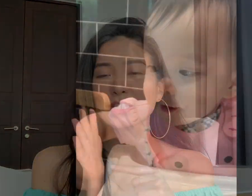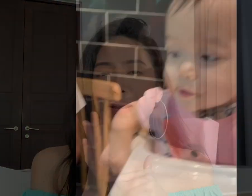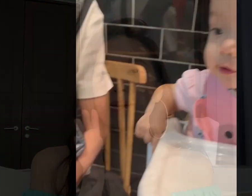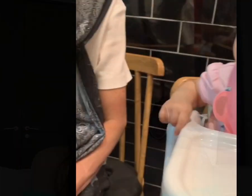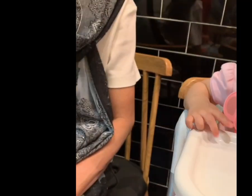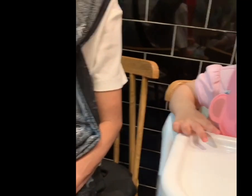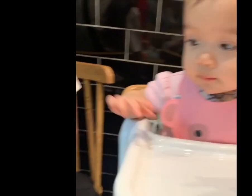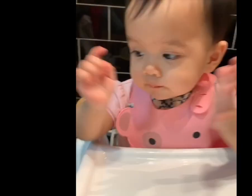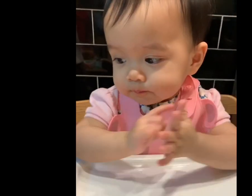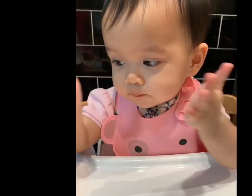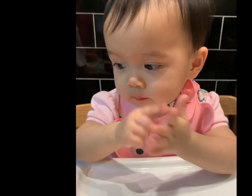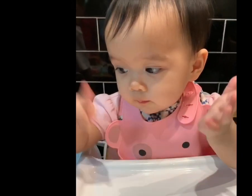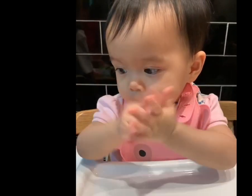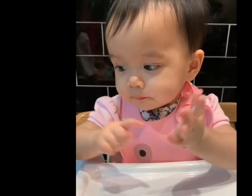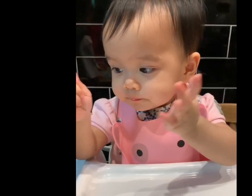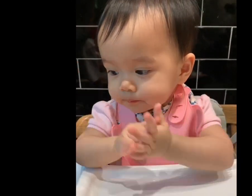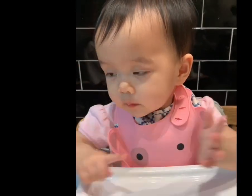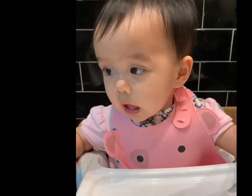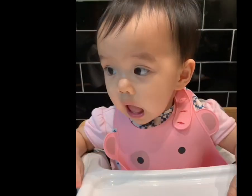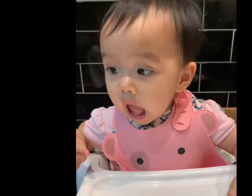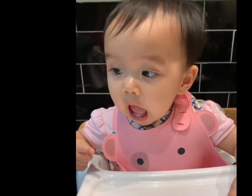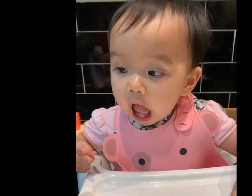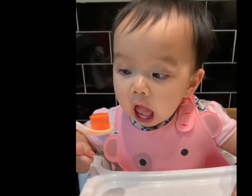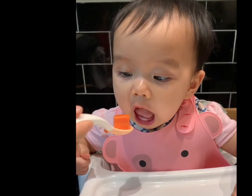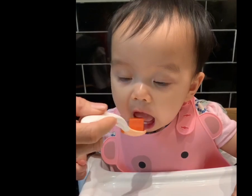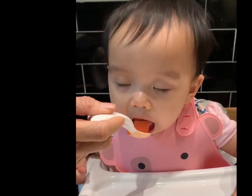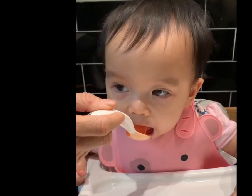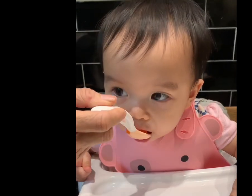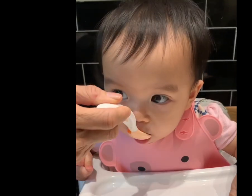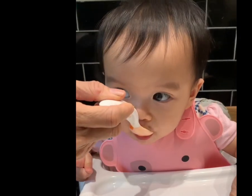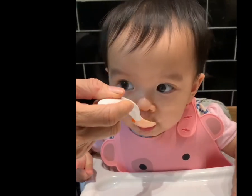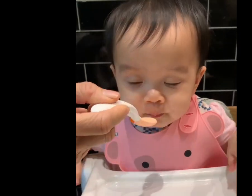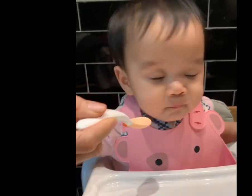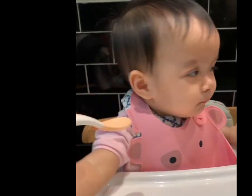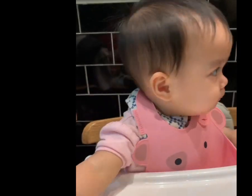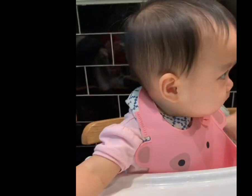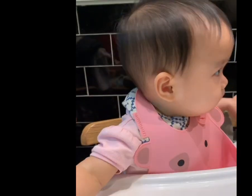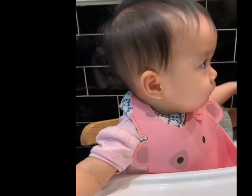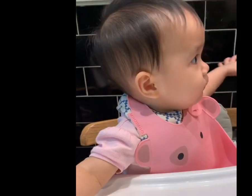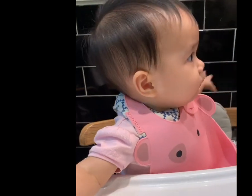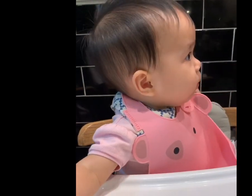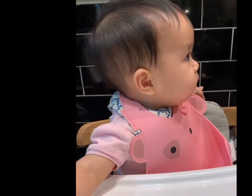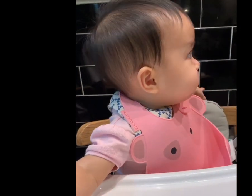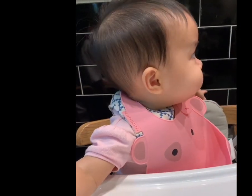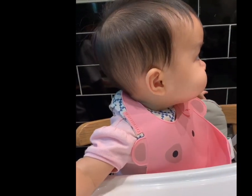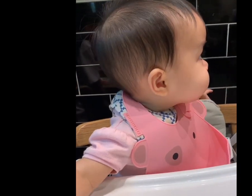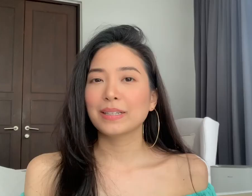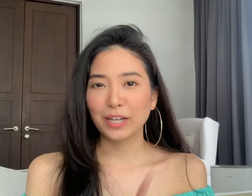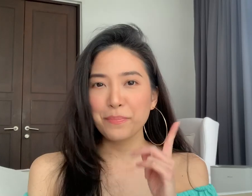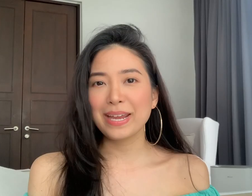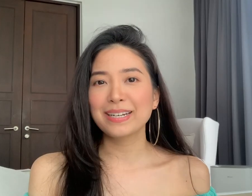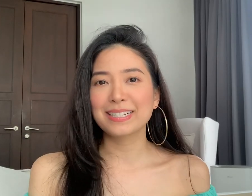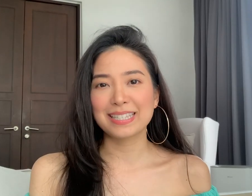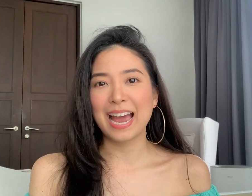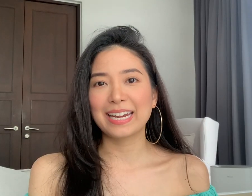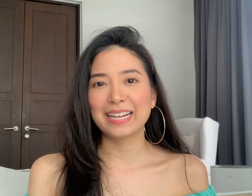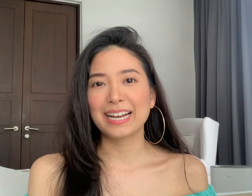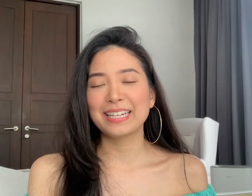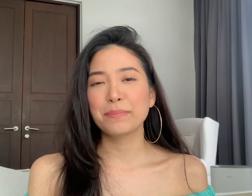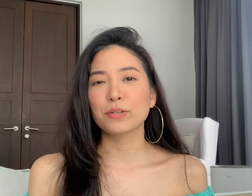วกมอหนึ่ไน์ที่บร